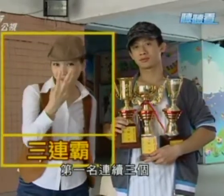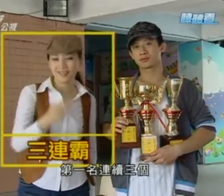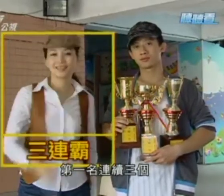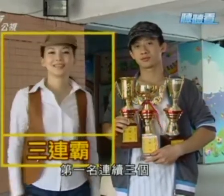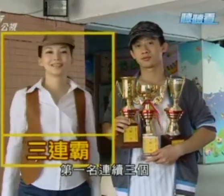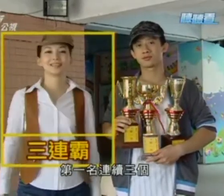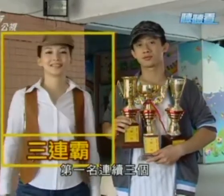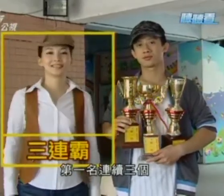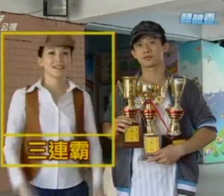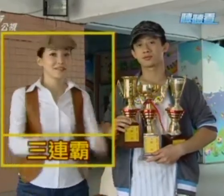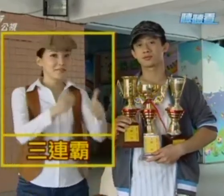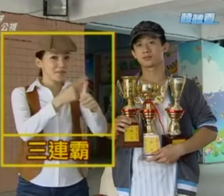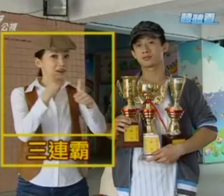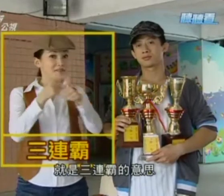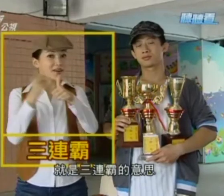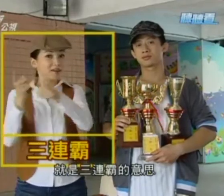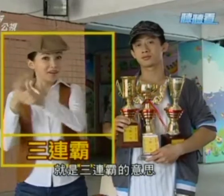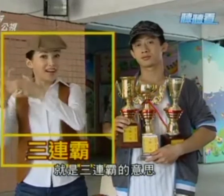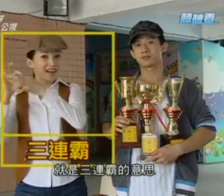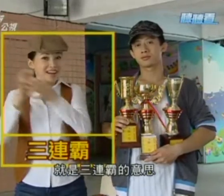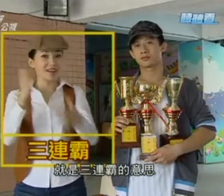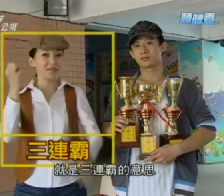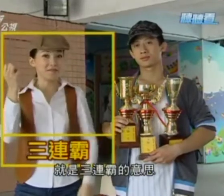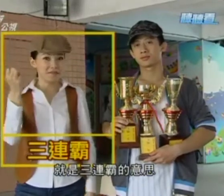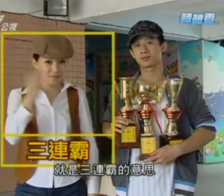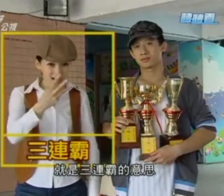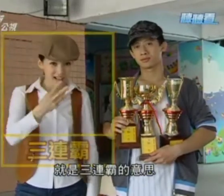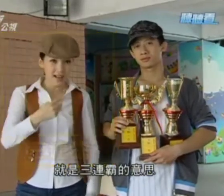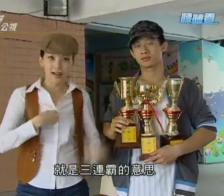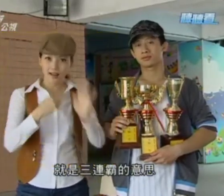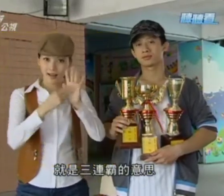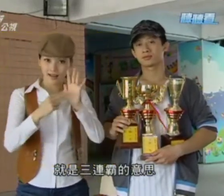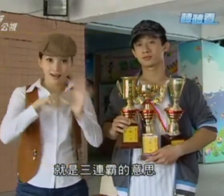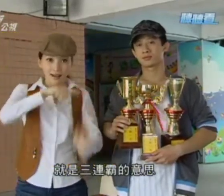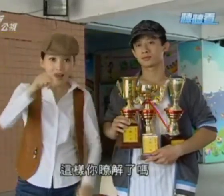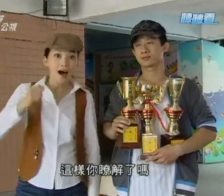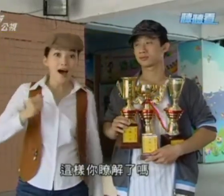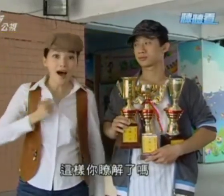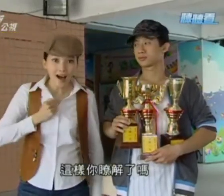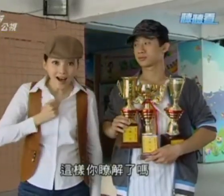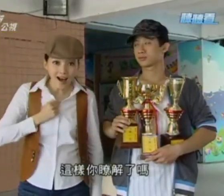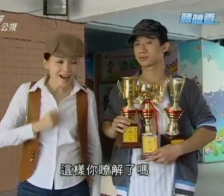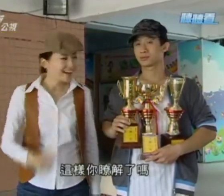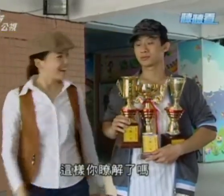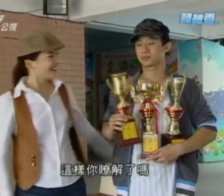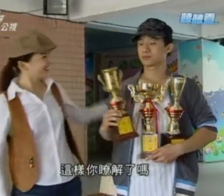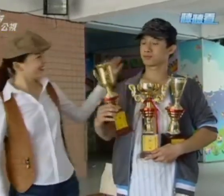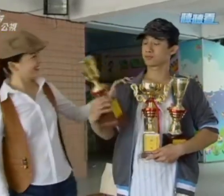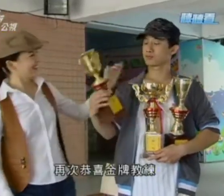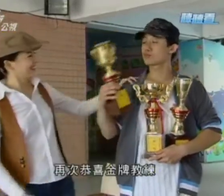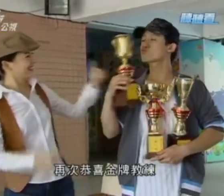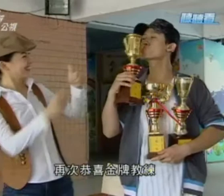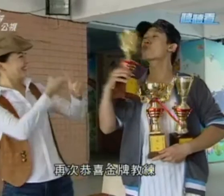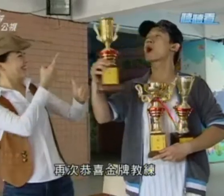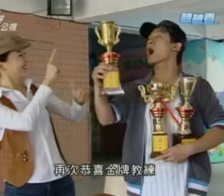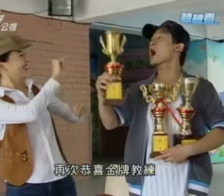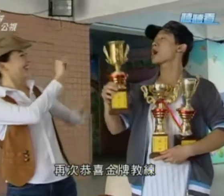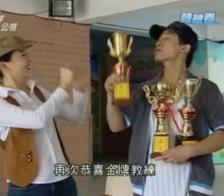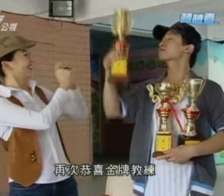个，就是三连霸的意思。这样你了解了吗？再次恭喜金牌教